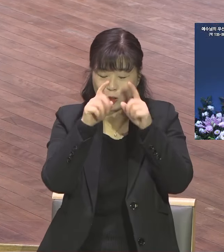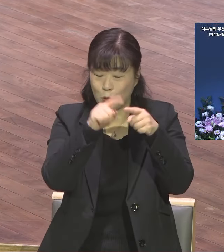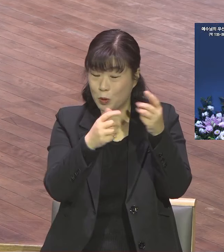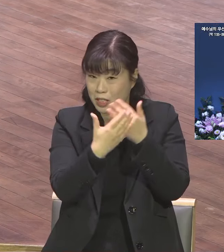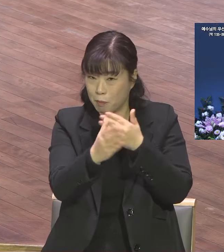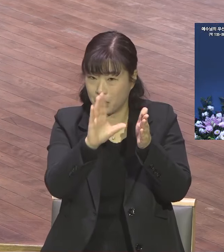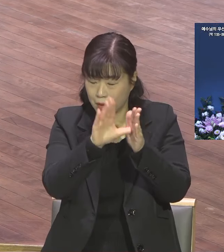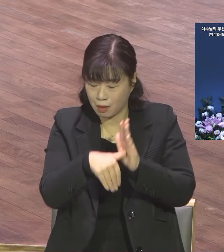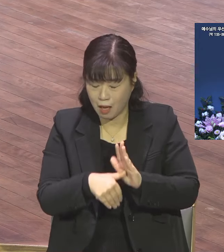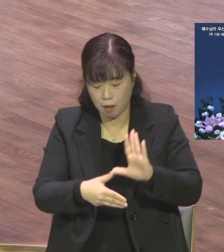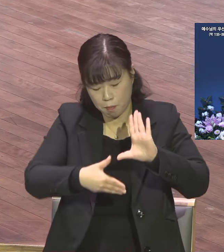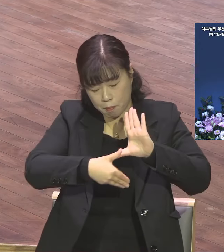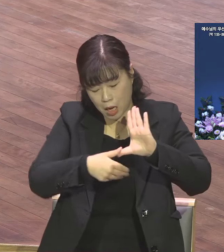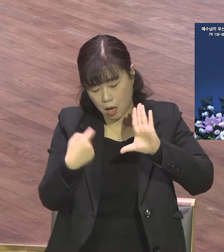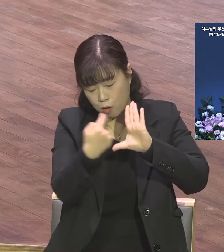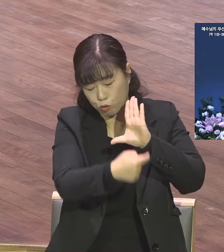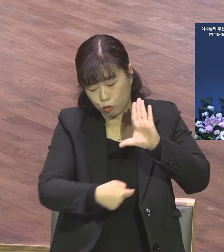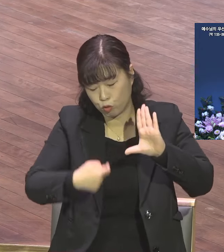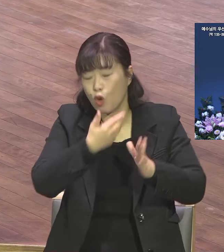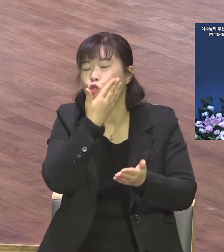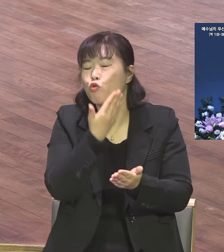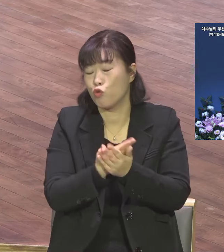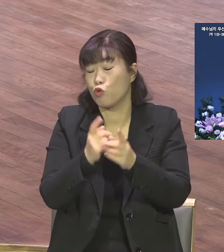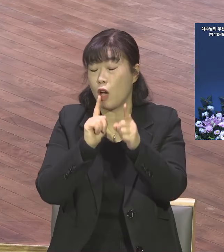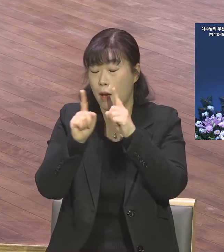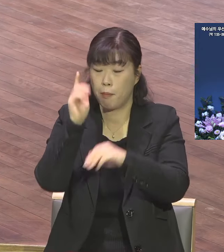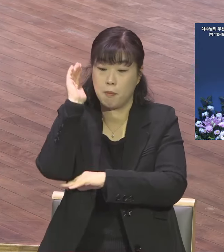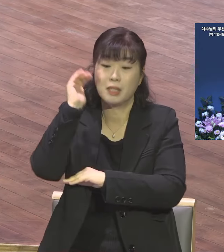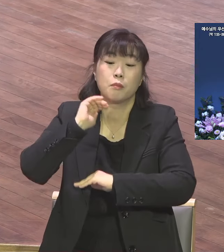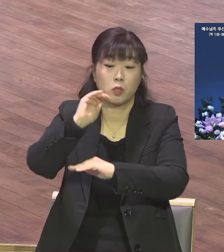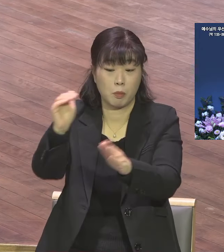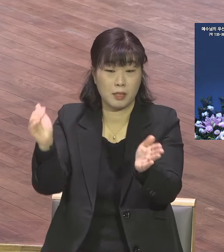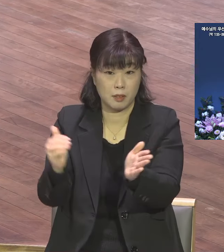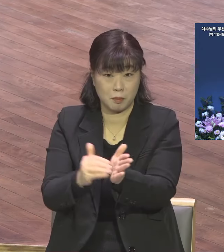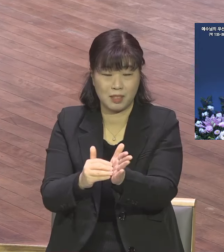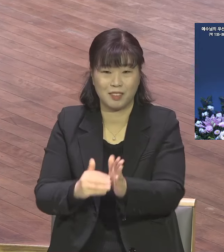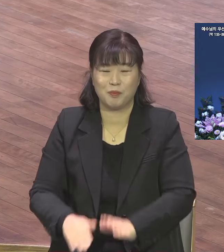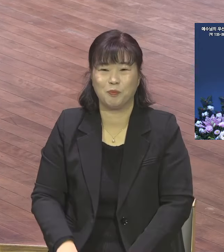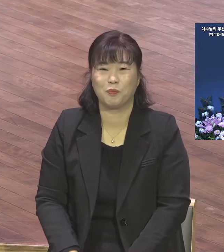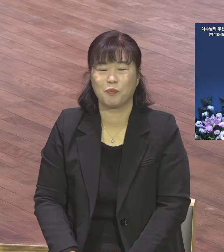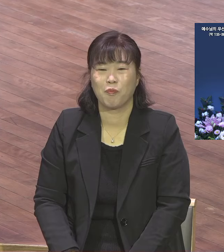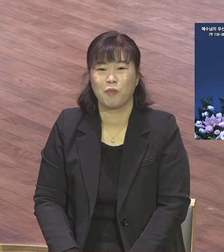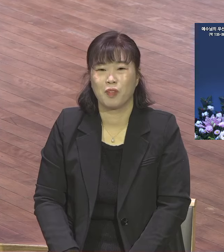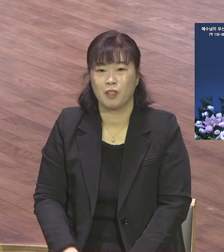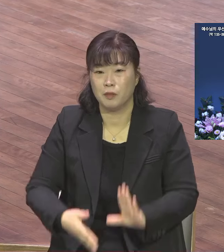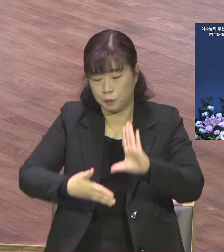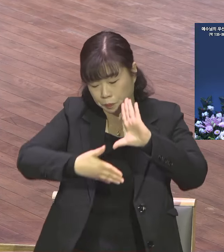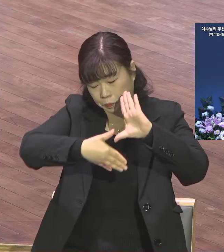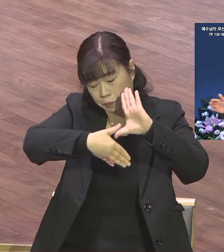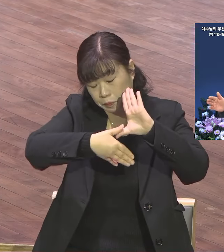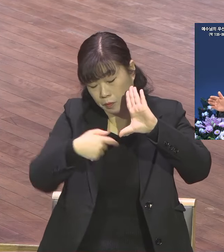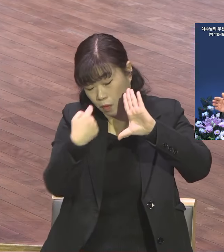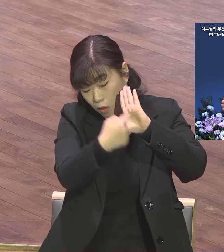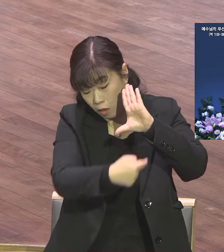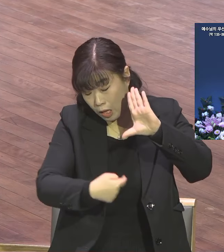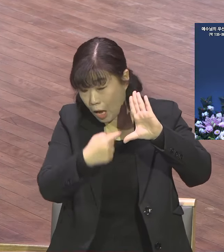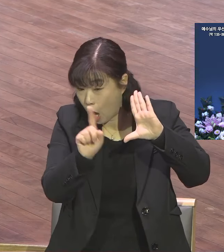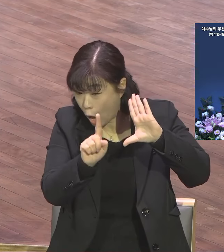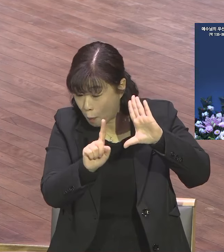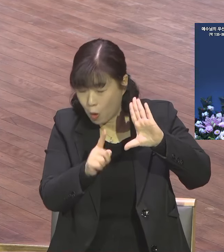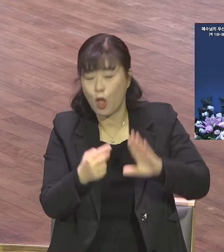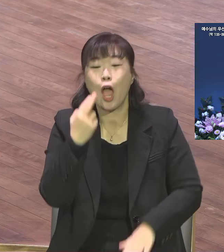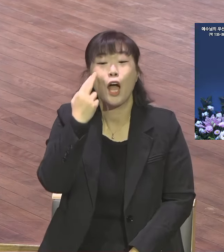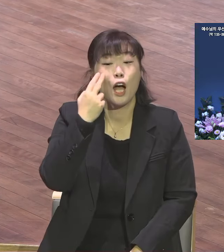시작되었습니다. 중남미는 미주 대륙, 이 북미주, 그러니까 미국과 캐나다를 제외한